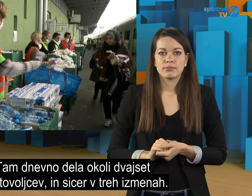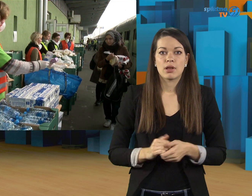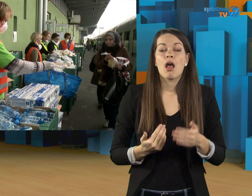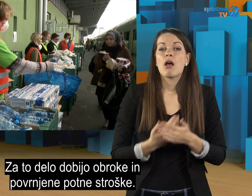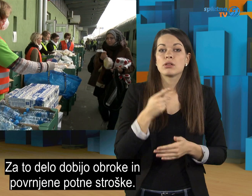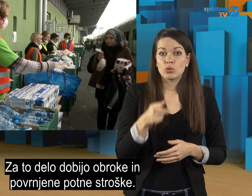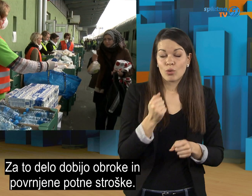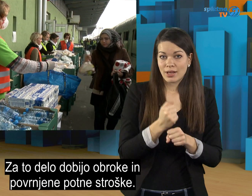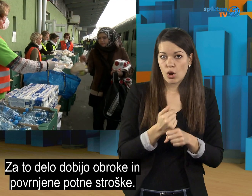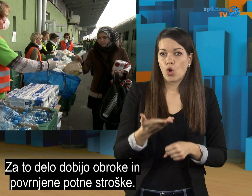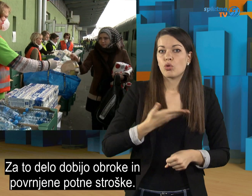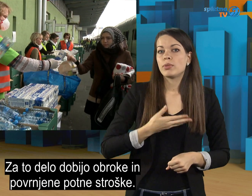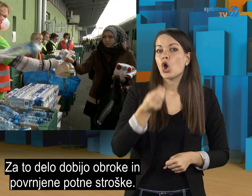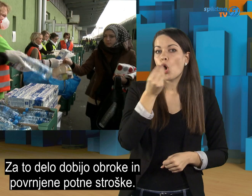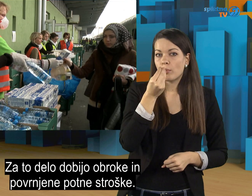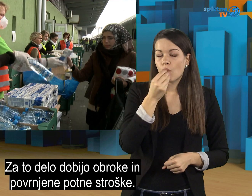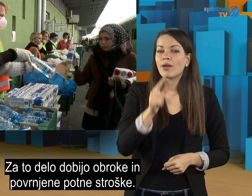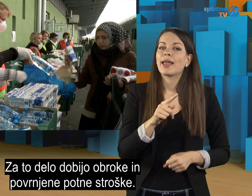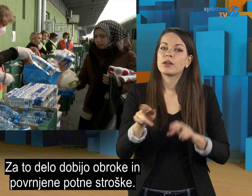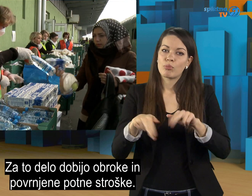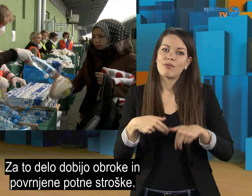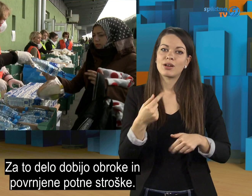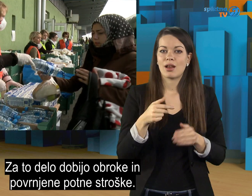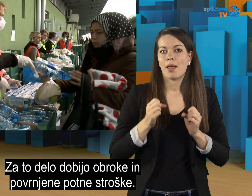Za to delo dobijo obroke in povrnjene potne stroške.